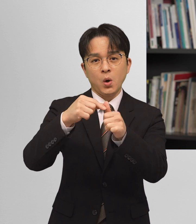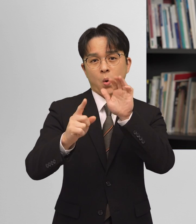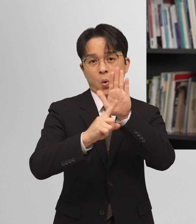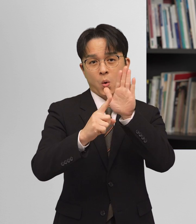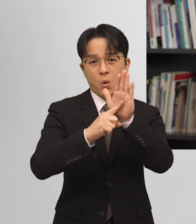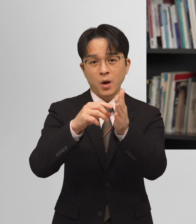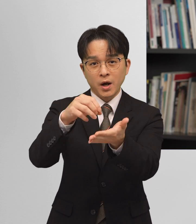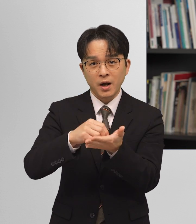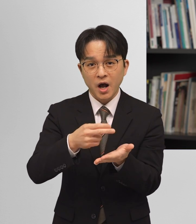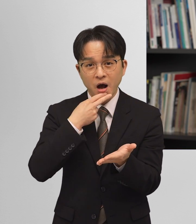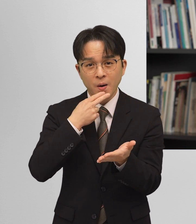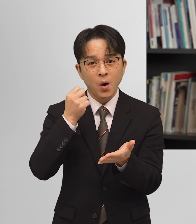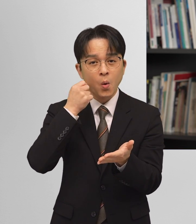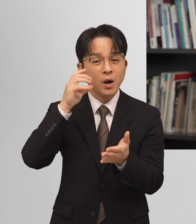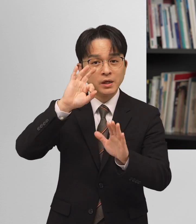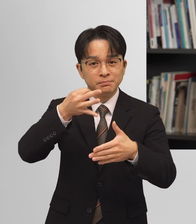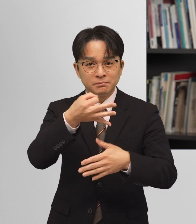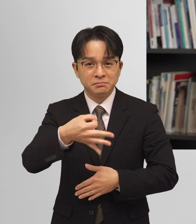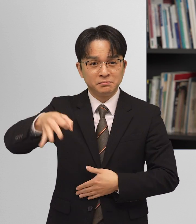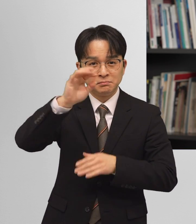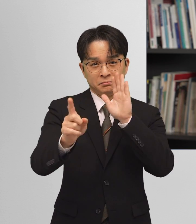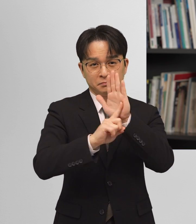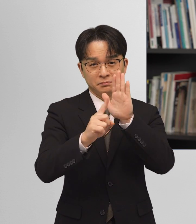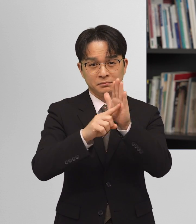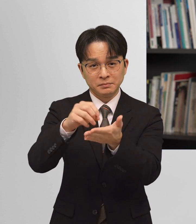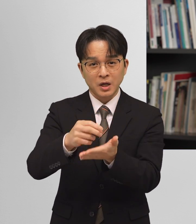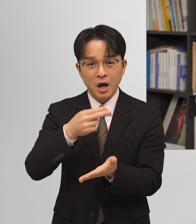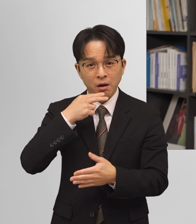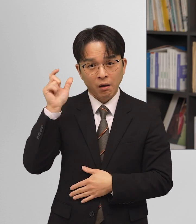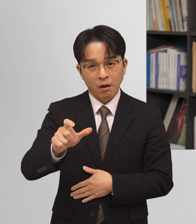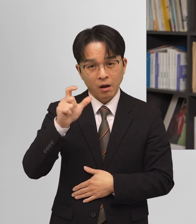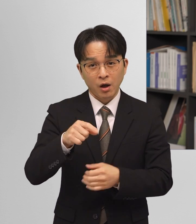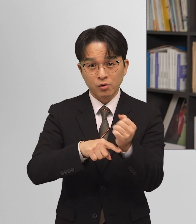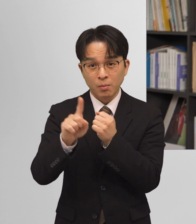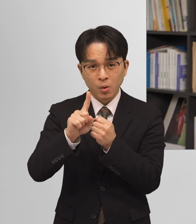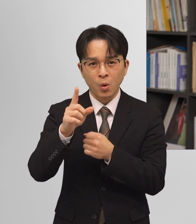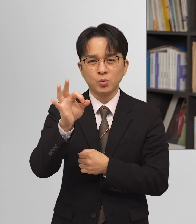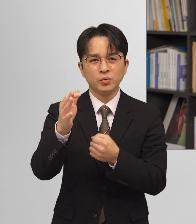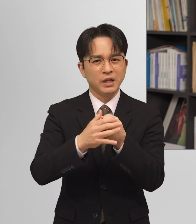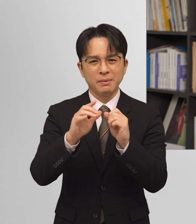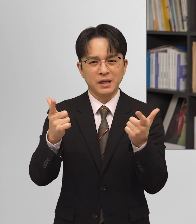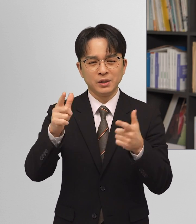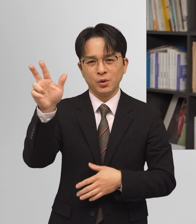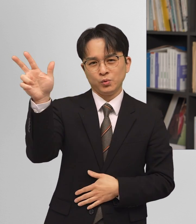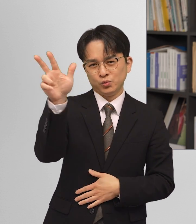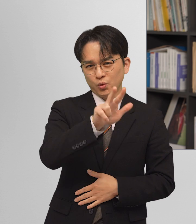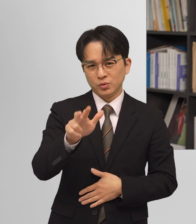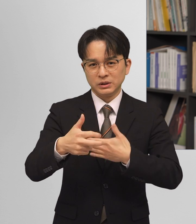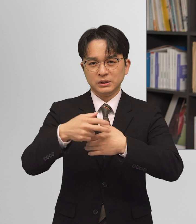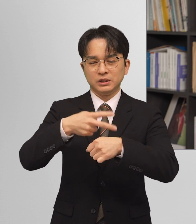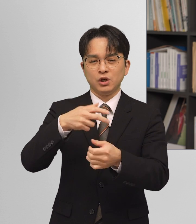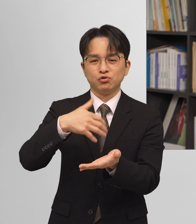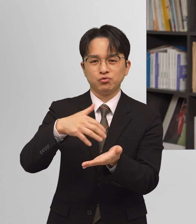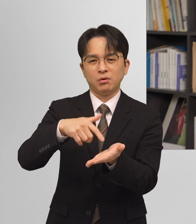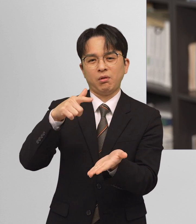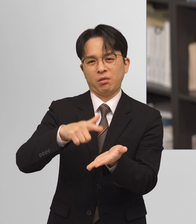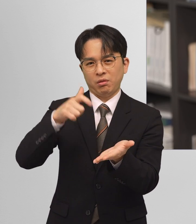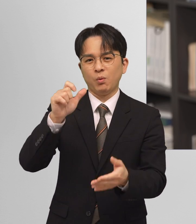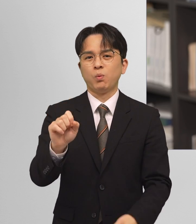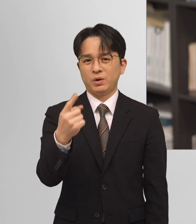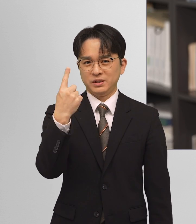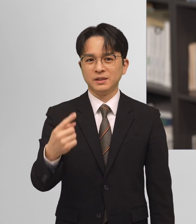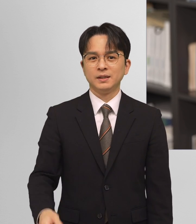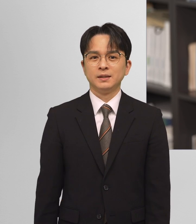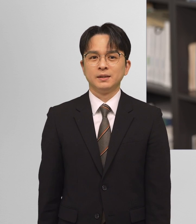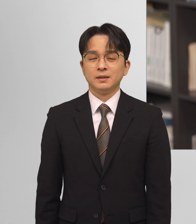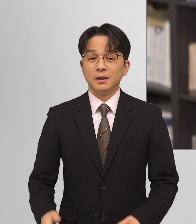의사 구인에 나서고 있는데도 의료 인력난에 시달리고 있습니다. 이는 전체 의사 인원의 부족 때문이라고 할 수 있는데요. 의사